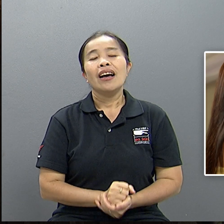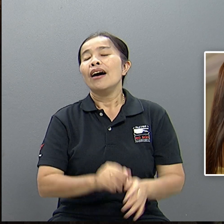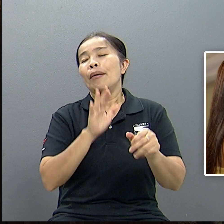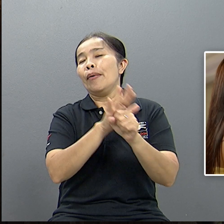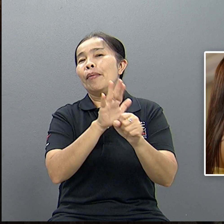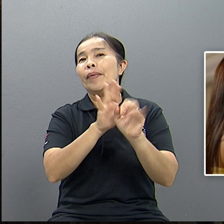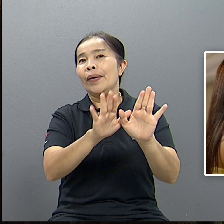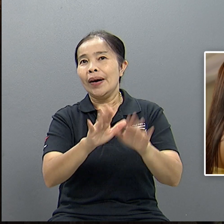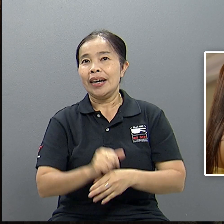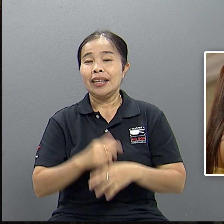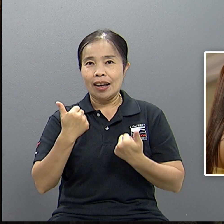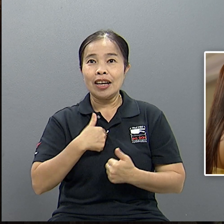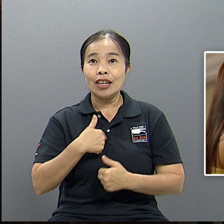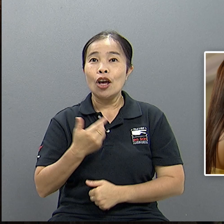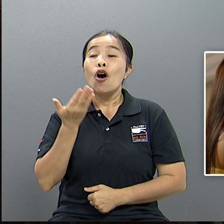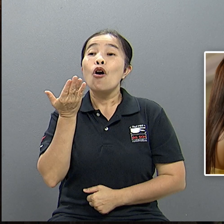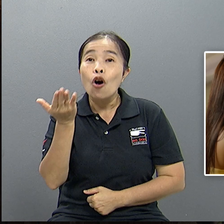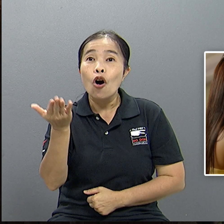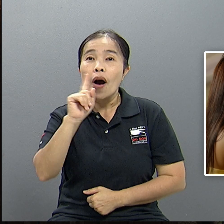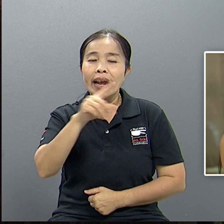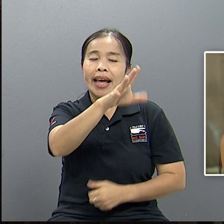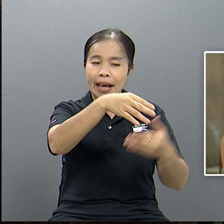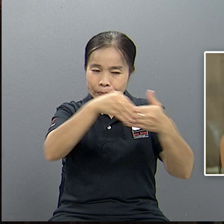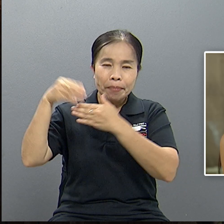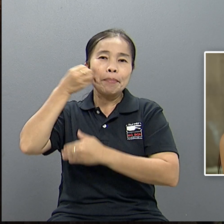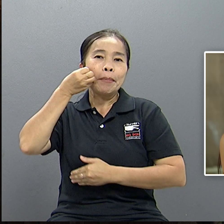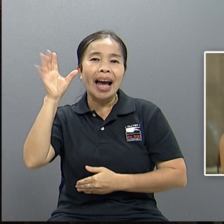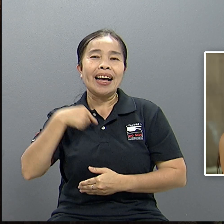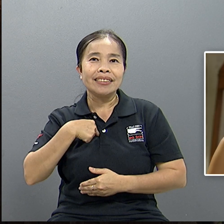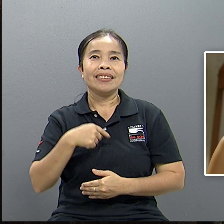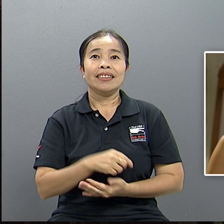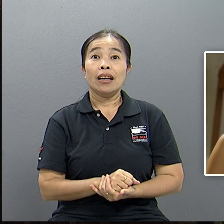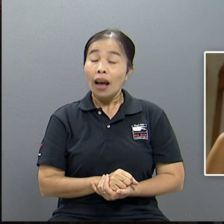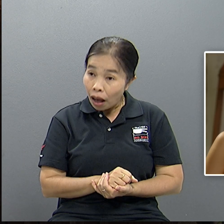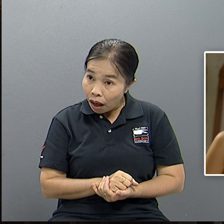ำ แม่จะมาขออนุญาตเอาตัววาดกลับบ้านวันหนึ่ง